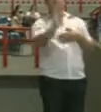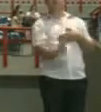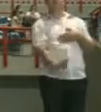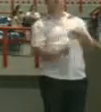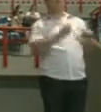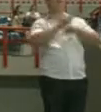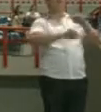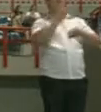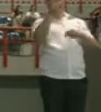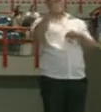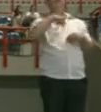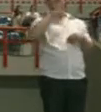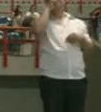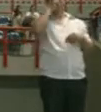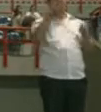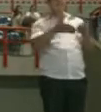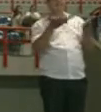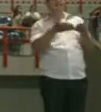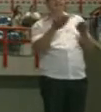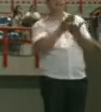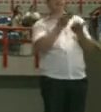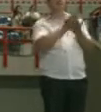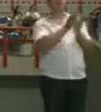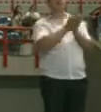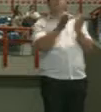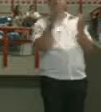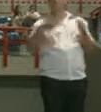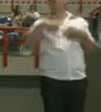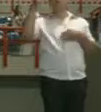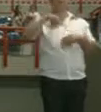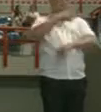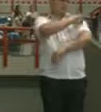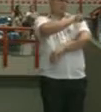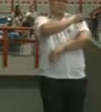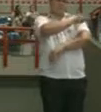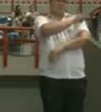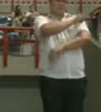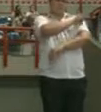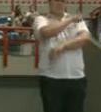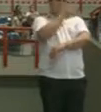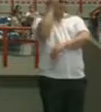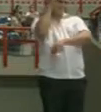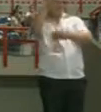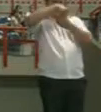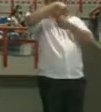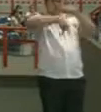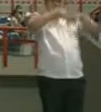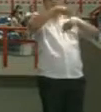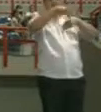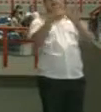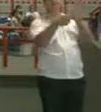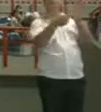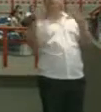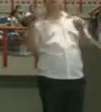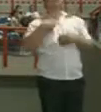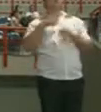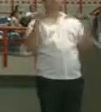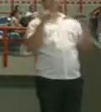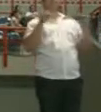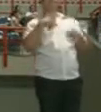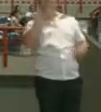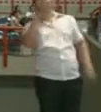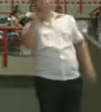bolsões de miséria. O Rio de Janeiro é o local mais emblemático para isso. Eu gosto muito de assistir o